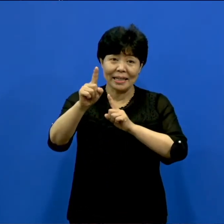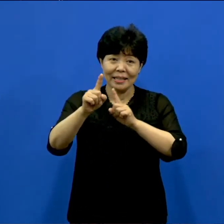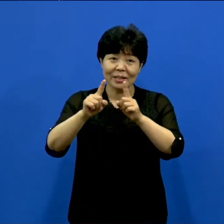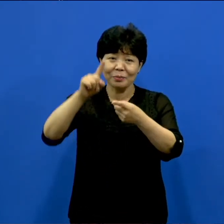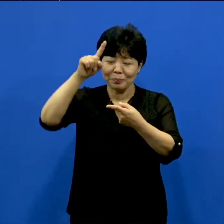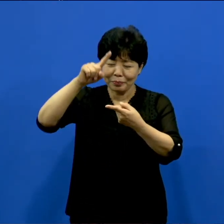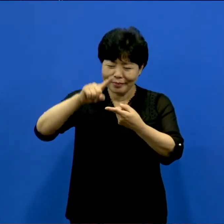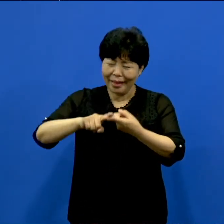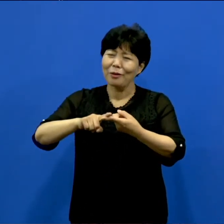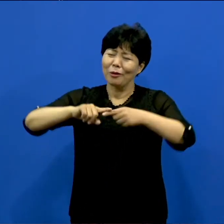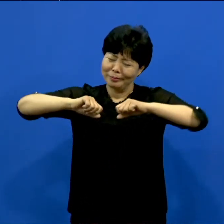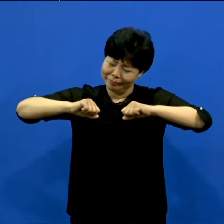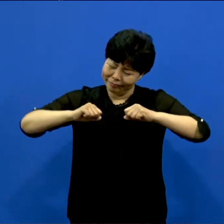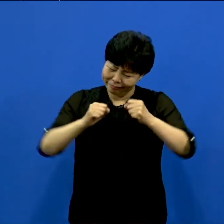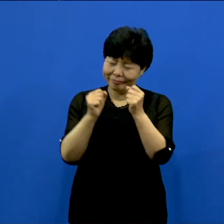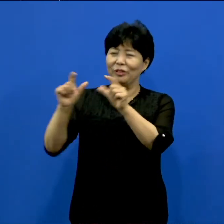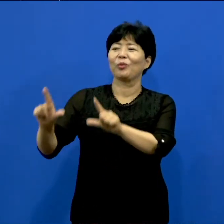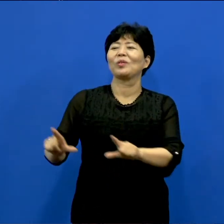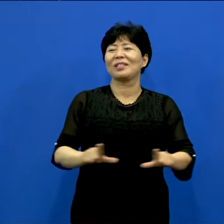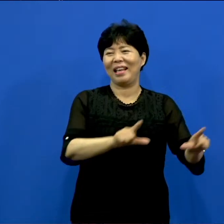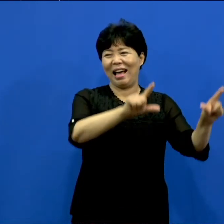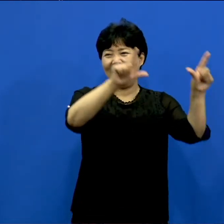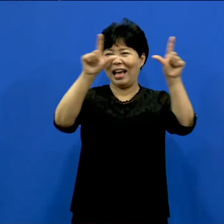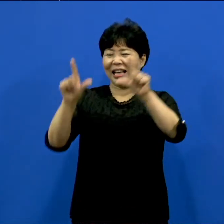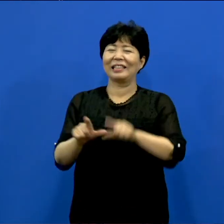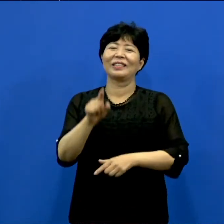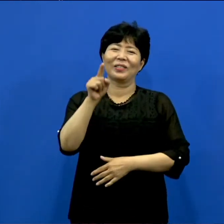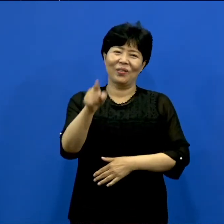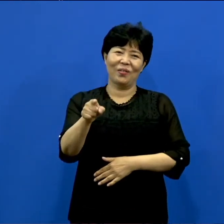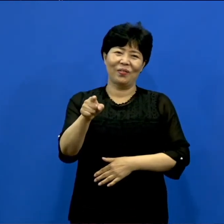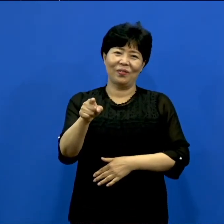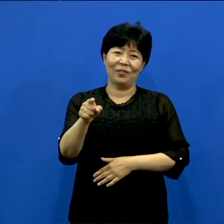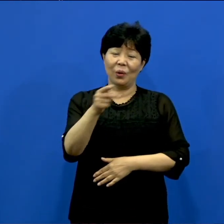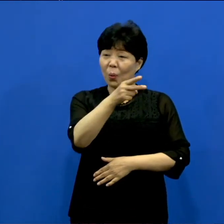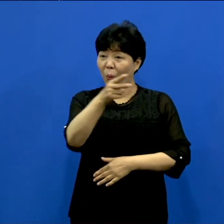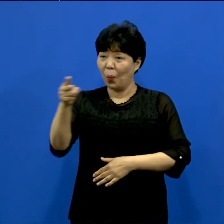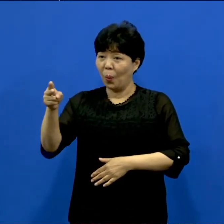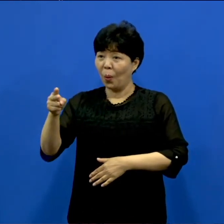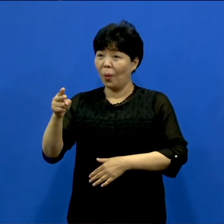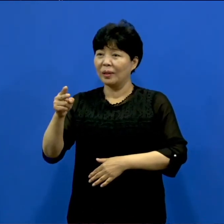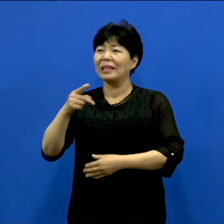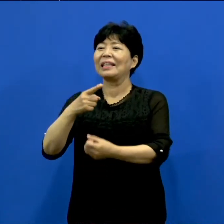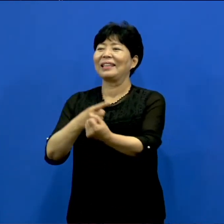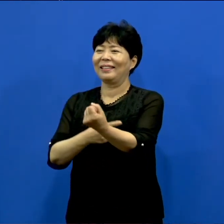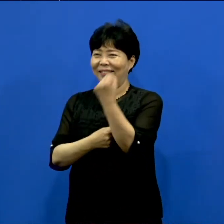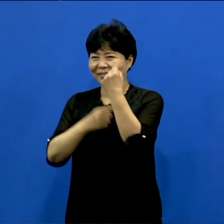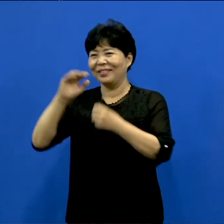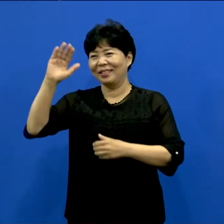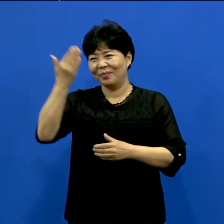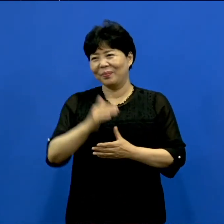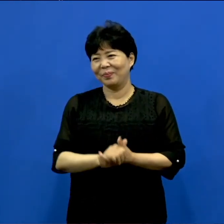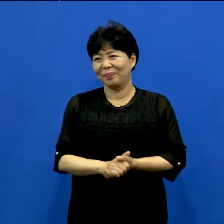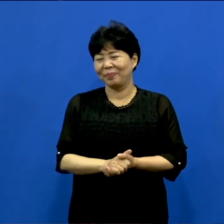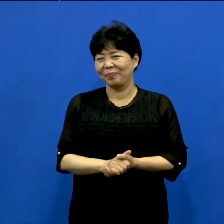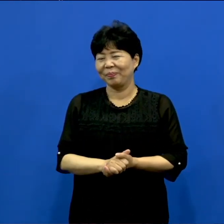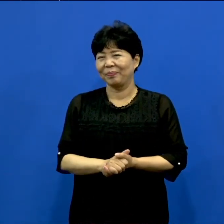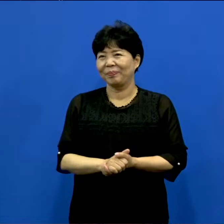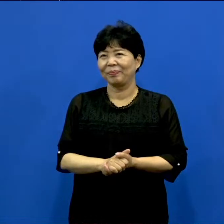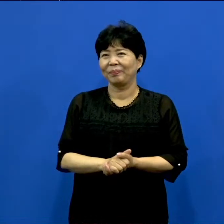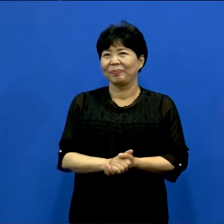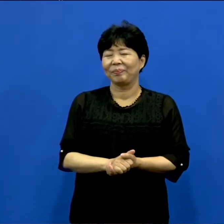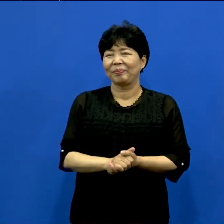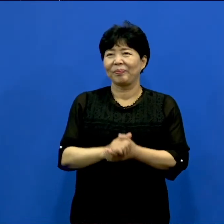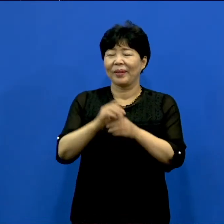따라 살기 위해서는. 그 말씀이 능력이 되는 것은 그 말씀을 따라 살아갈 때, 행동화될 때, 몸으로 익혀질 때